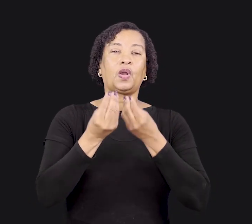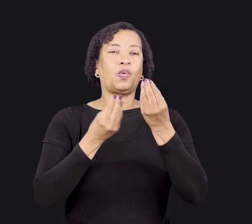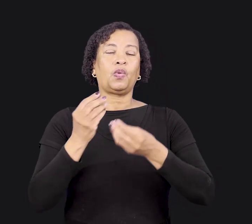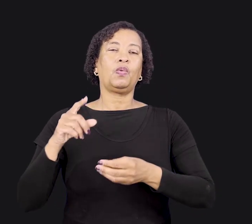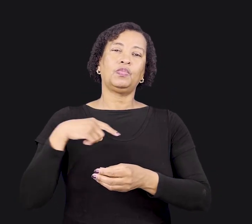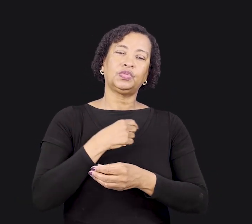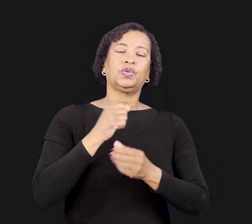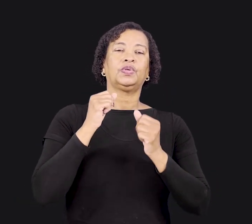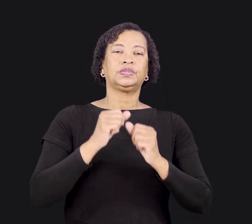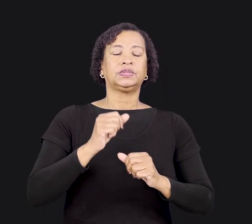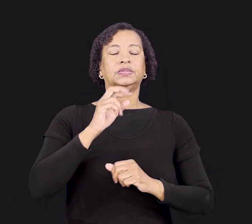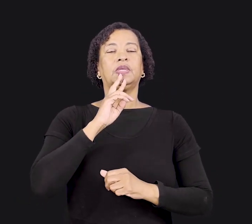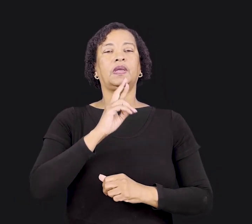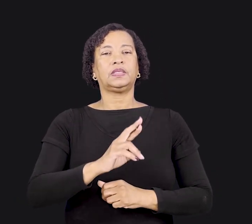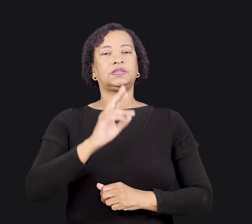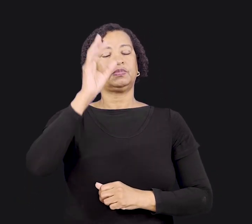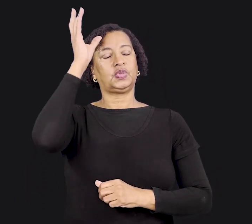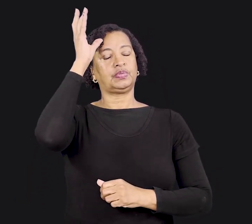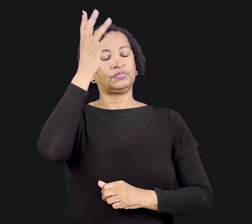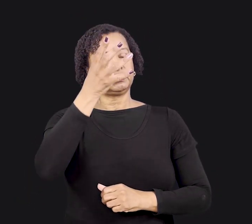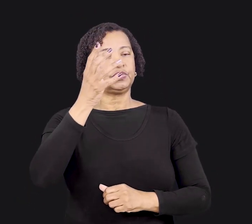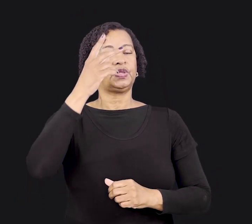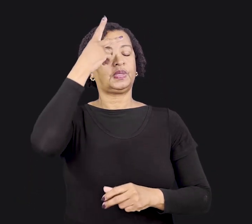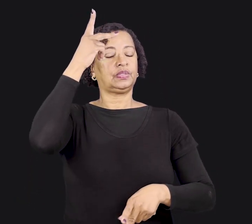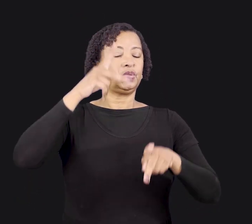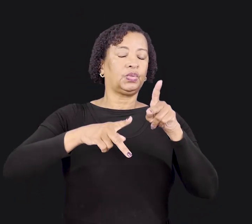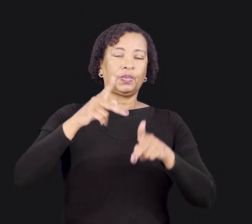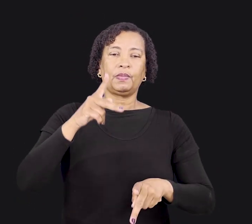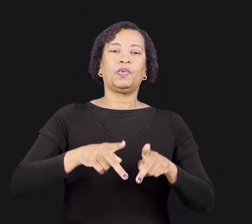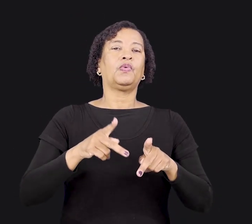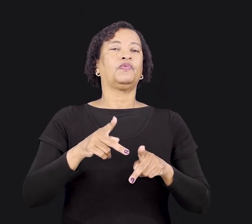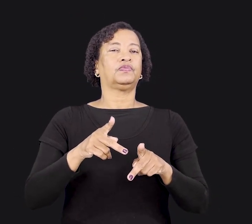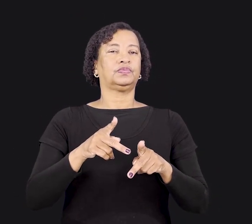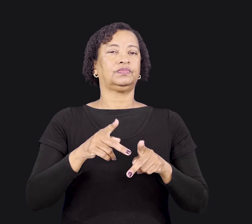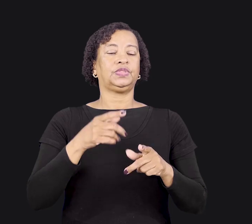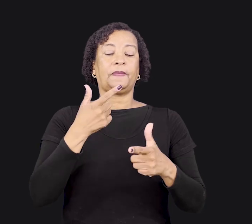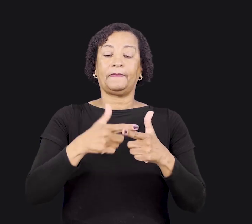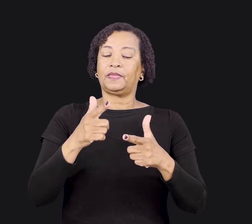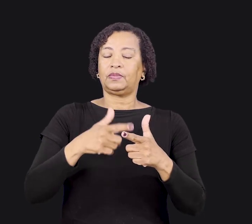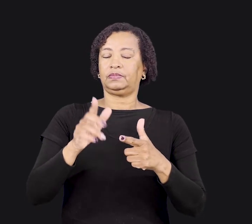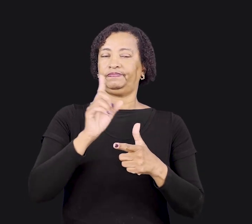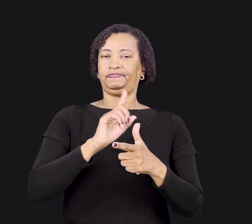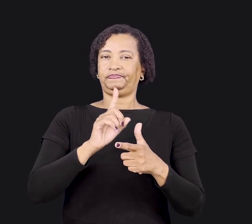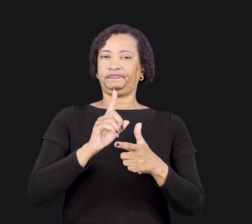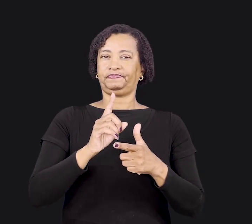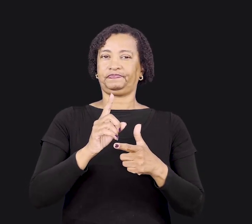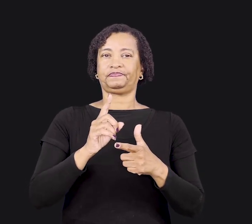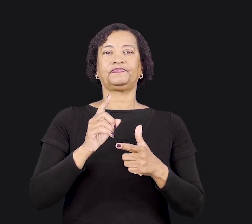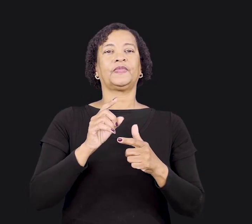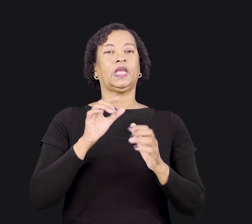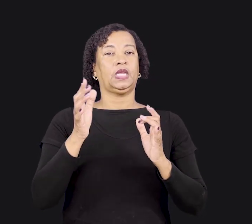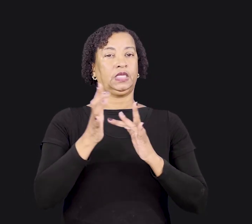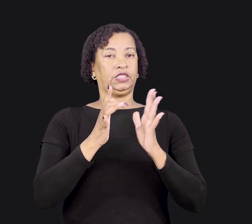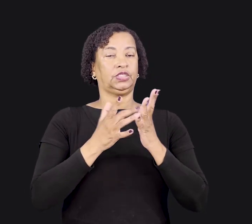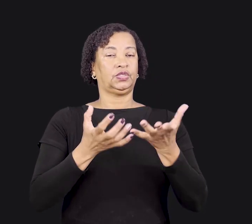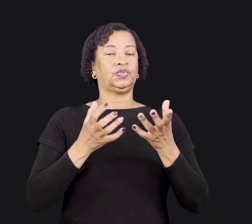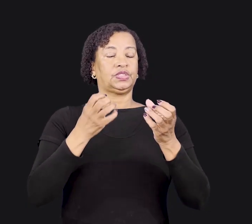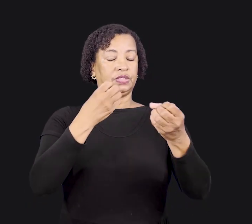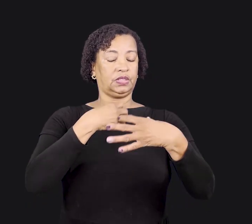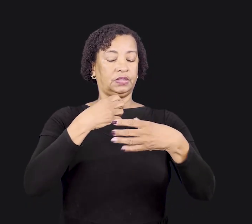podemos ser parte de sua resposta e solução para o povo e não parte do problema. Ele quer nos ensinar a ser sal da